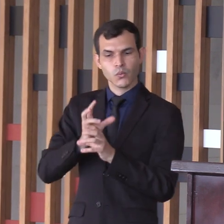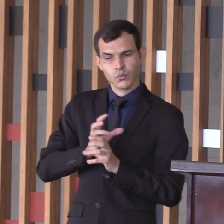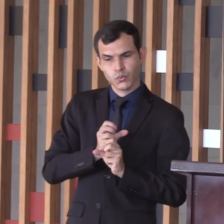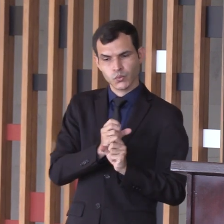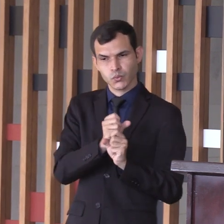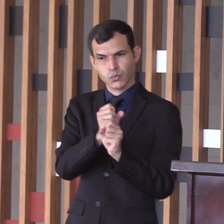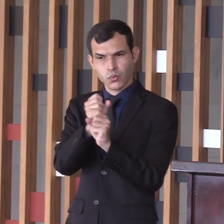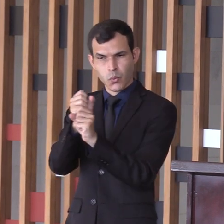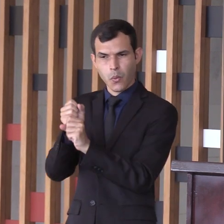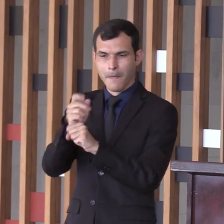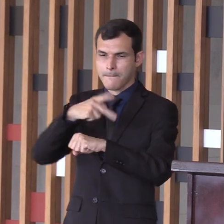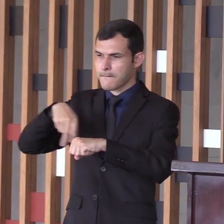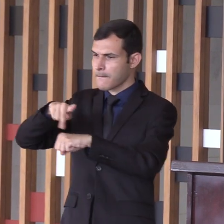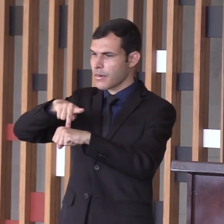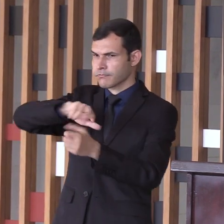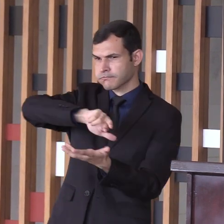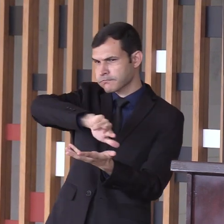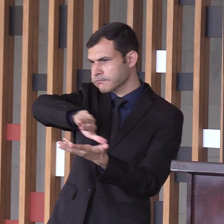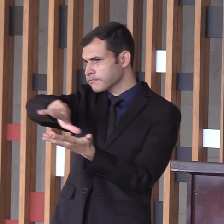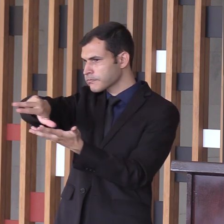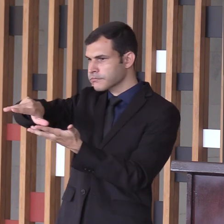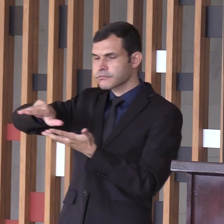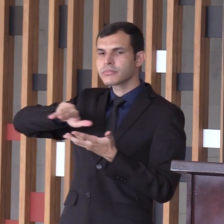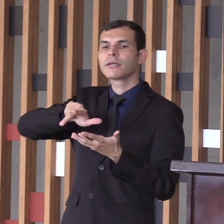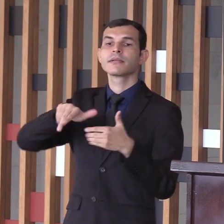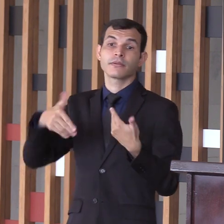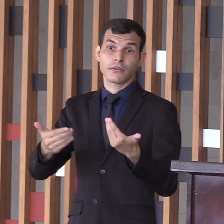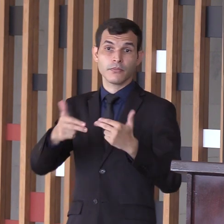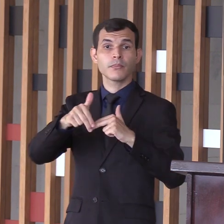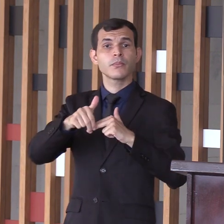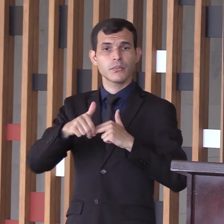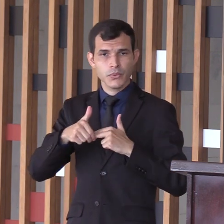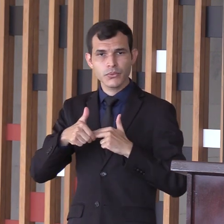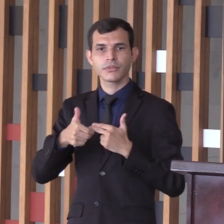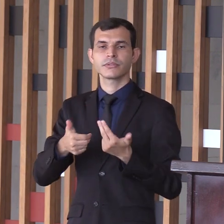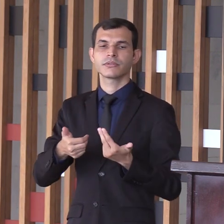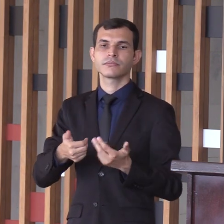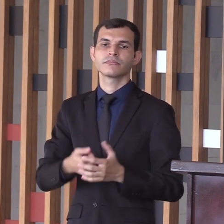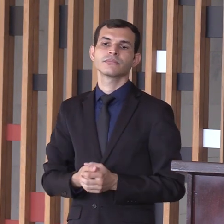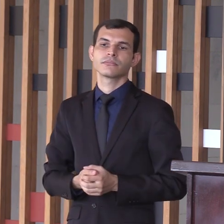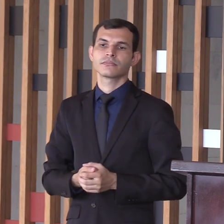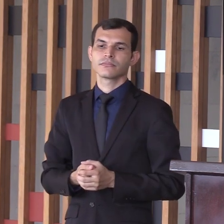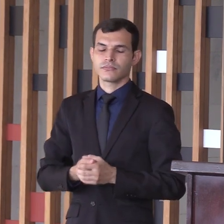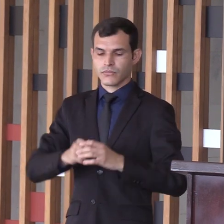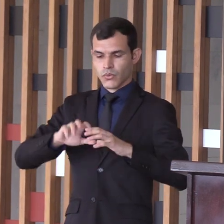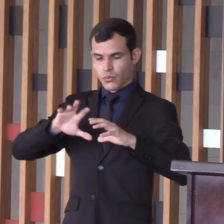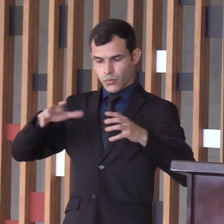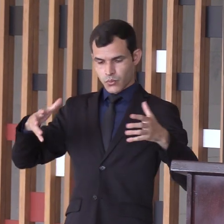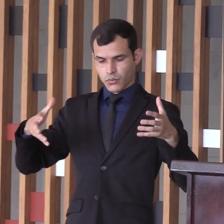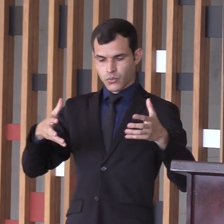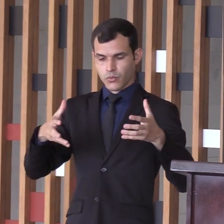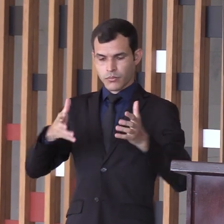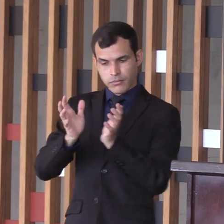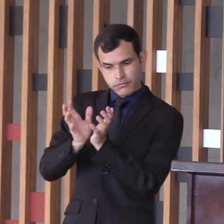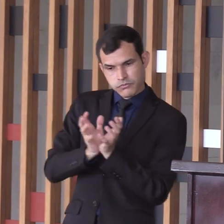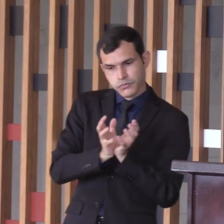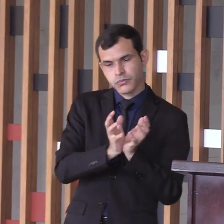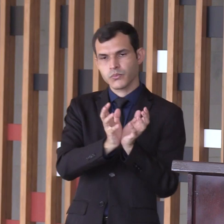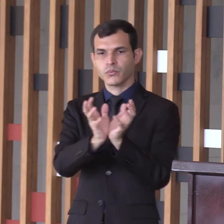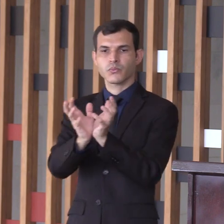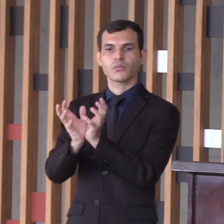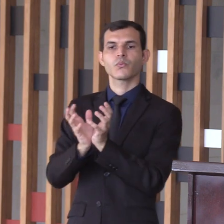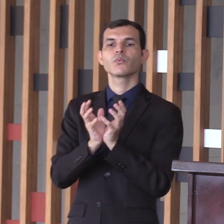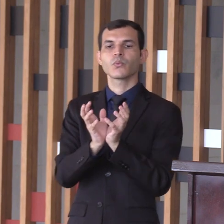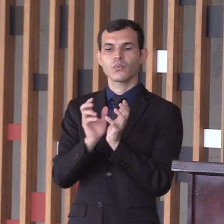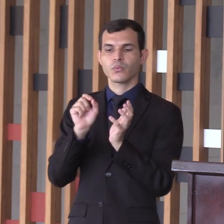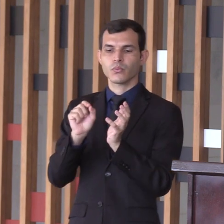seus países. Por isso, ela congrega as entidades de fiscalização superior de